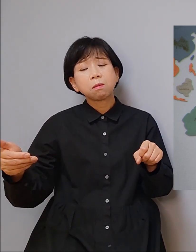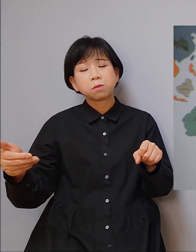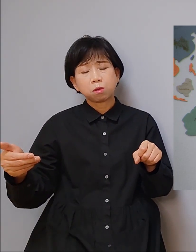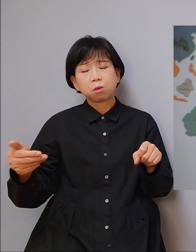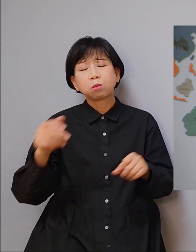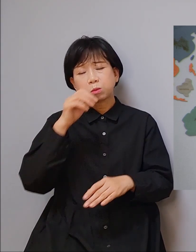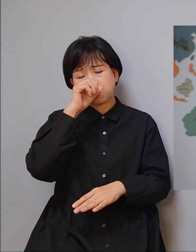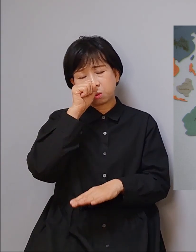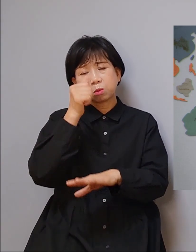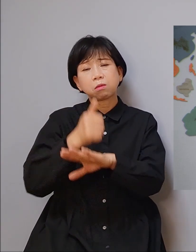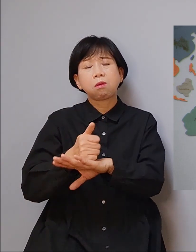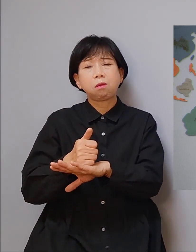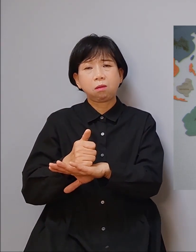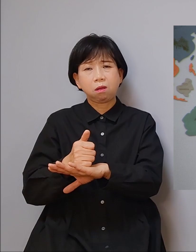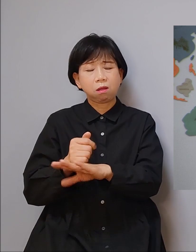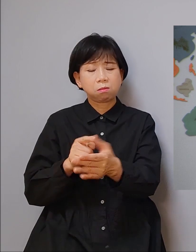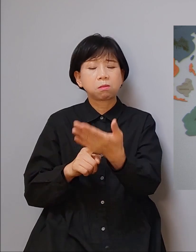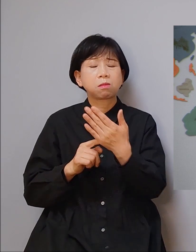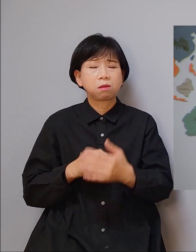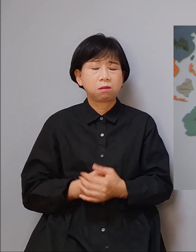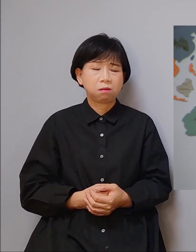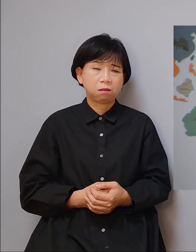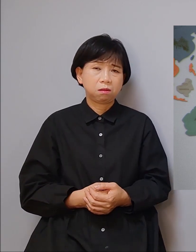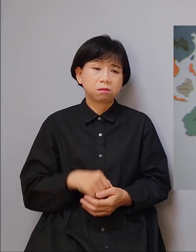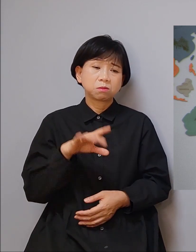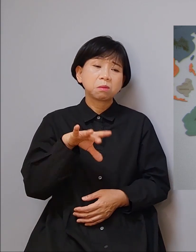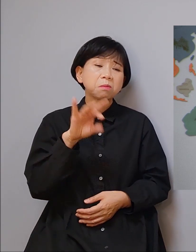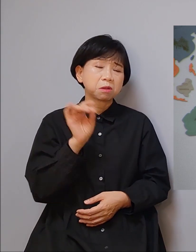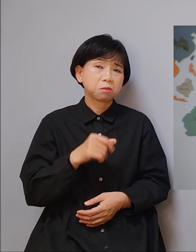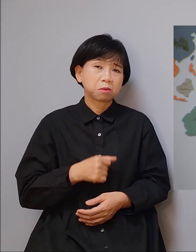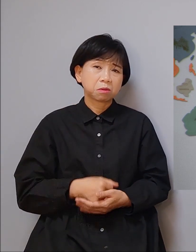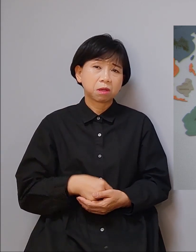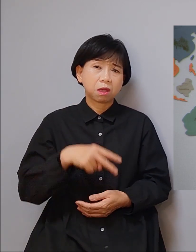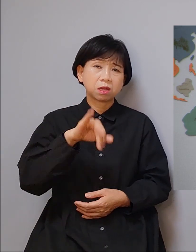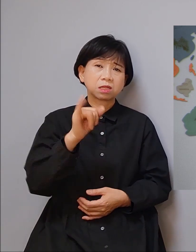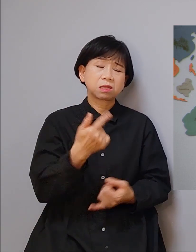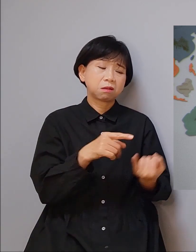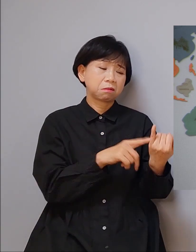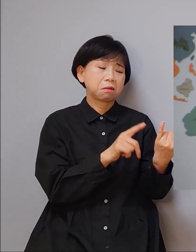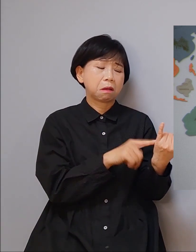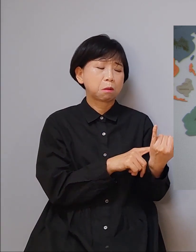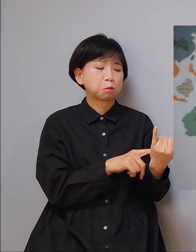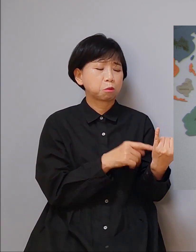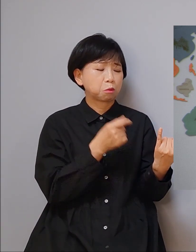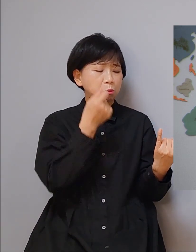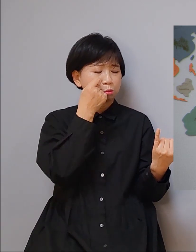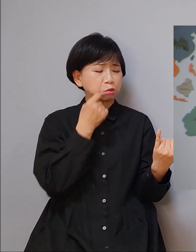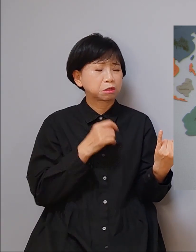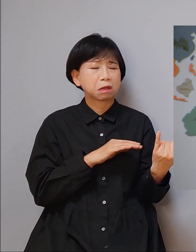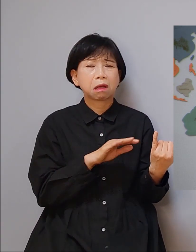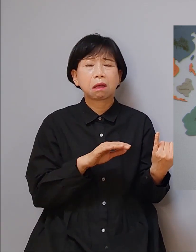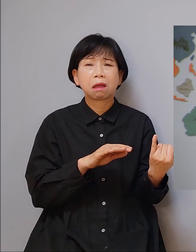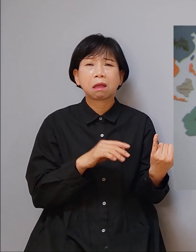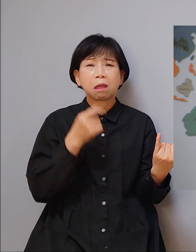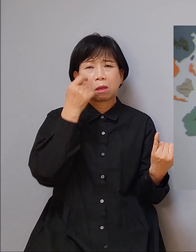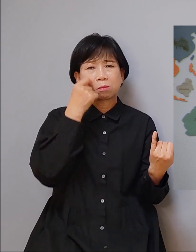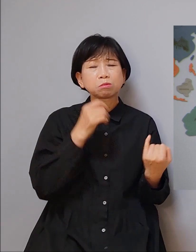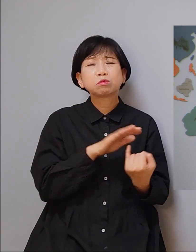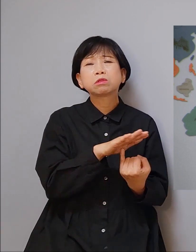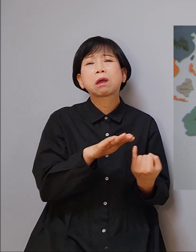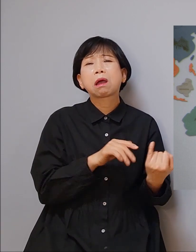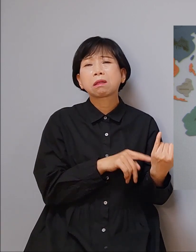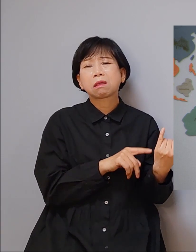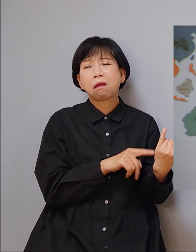어찌어찌해서 그렇게 그 가정에서 살아가고 있나 할 수 있겠지만 하나님은요,